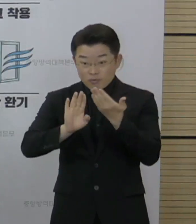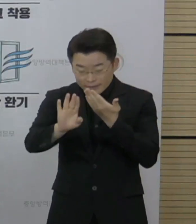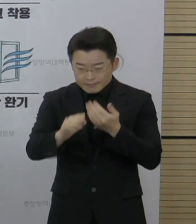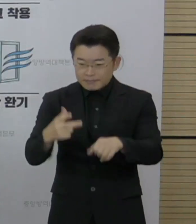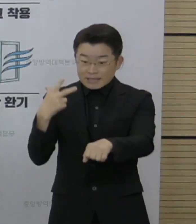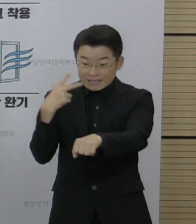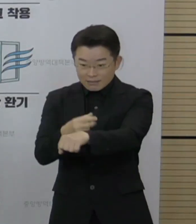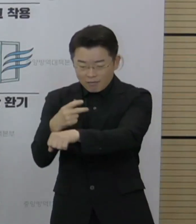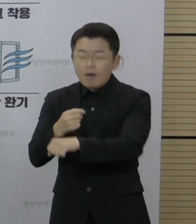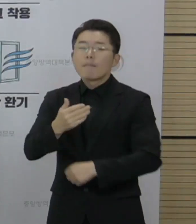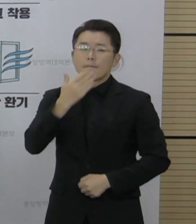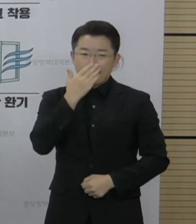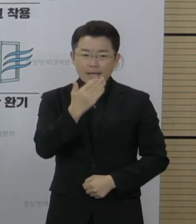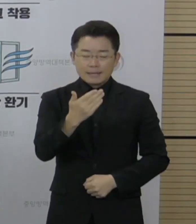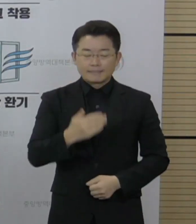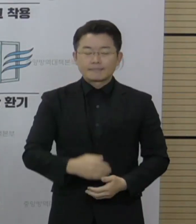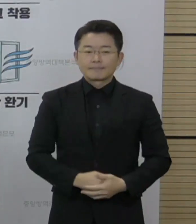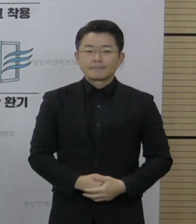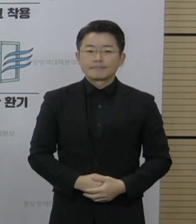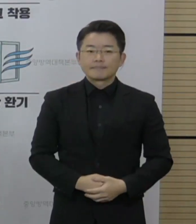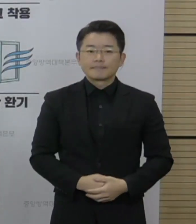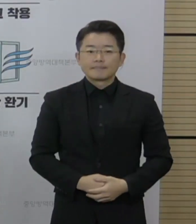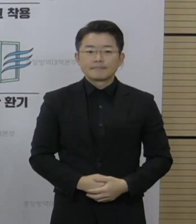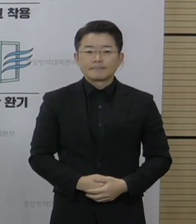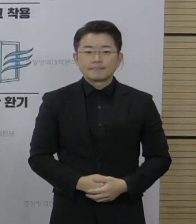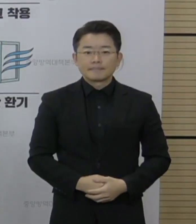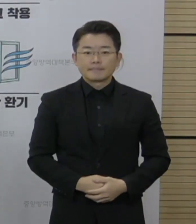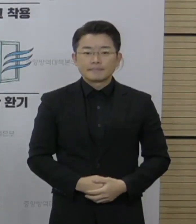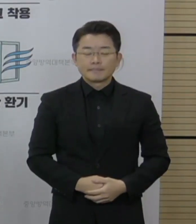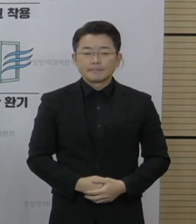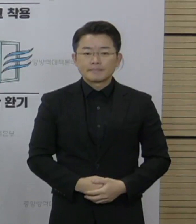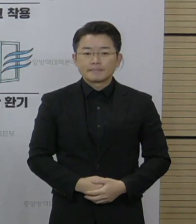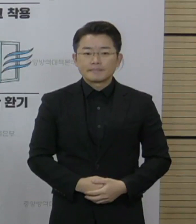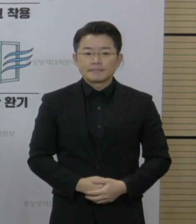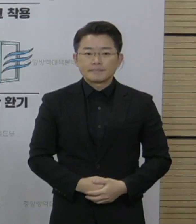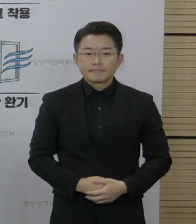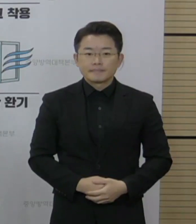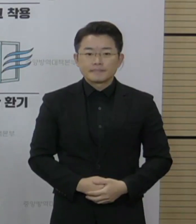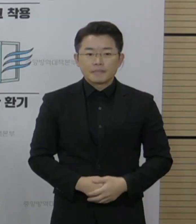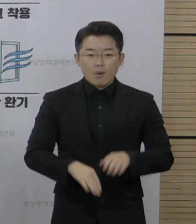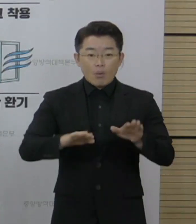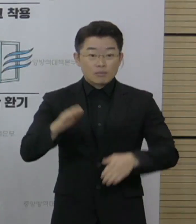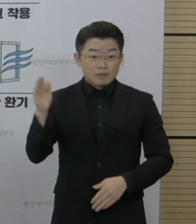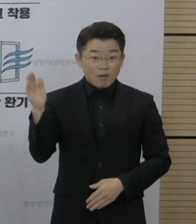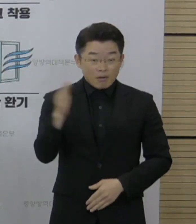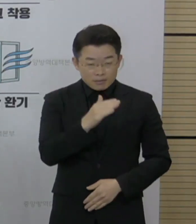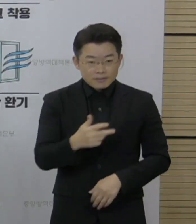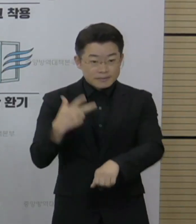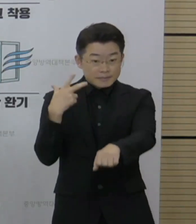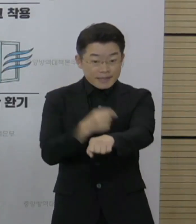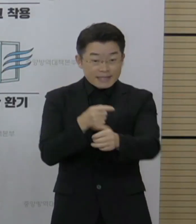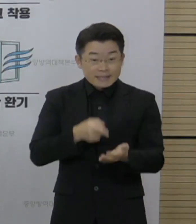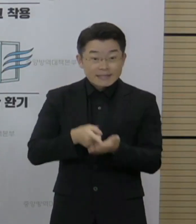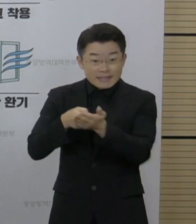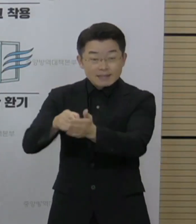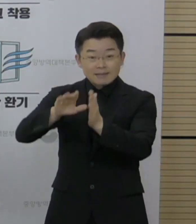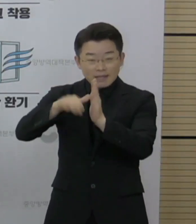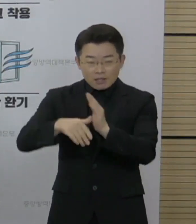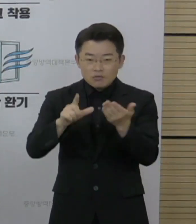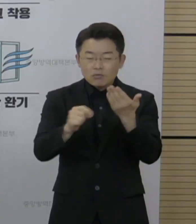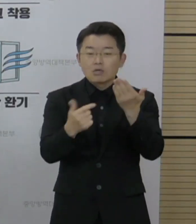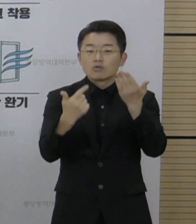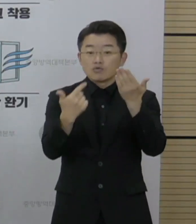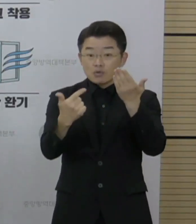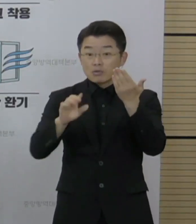빠른 날짜에 접종을 할 수 있습니다 오늘부터 새로 예약을 하시는 경우 9월 6일